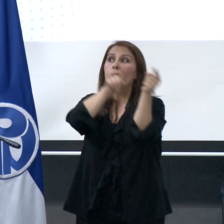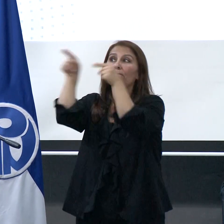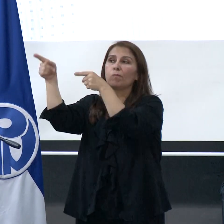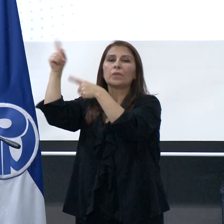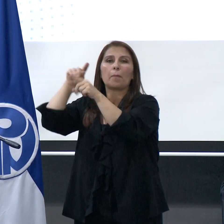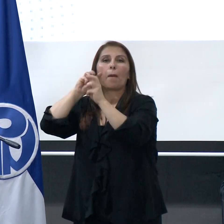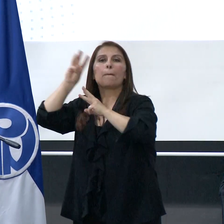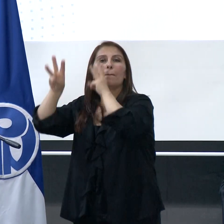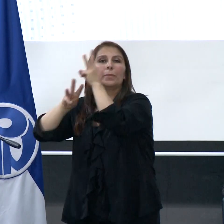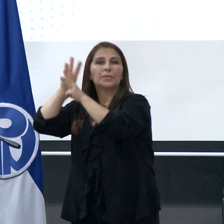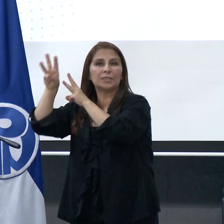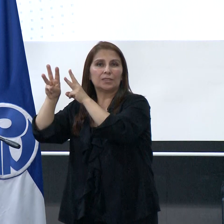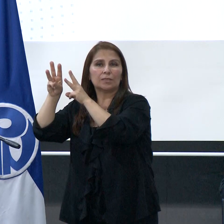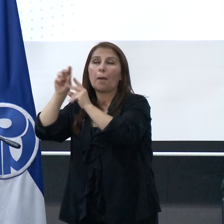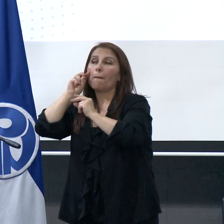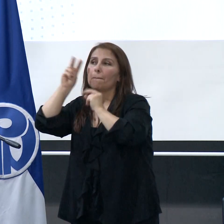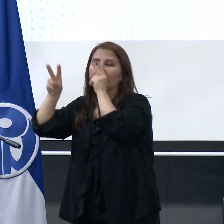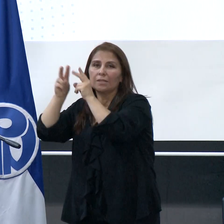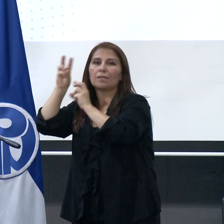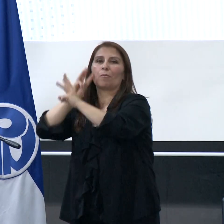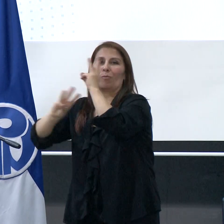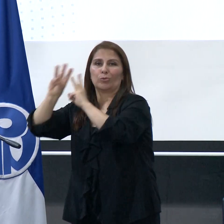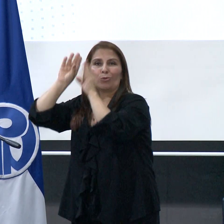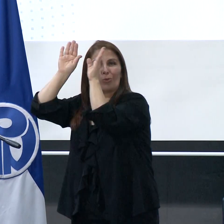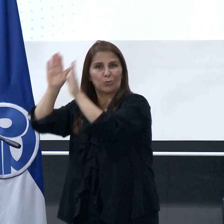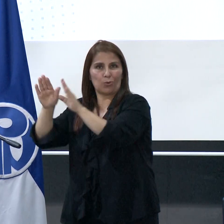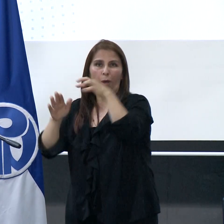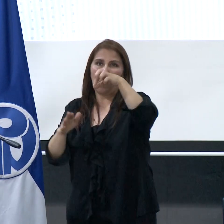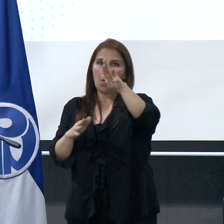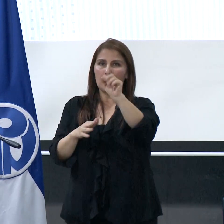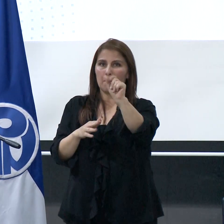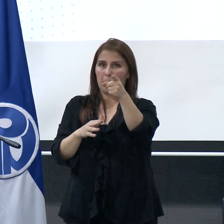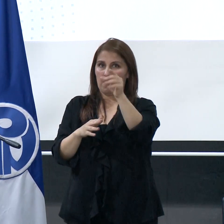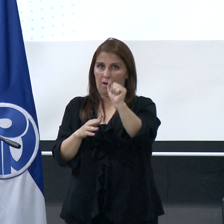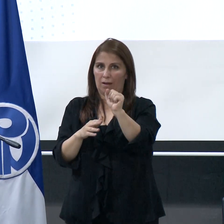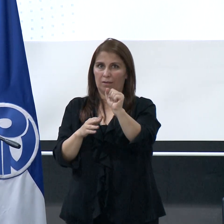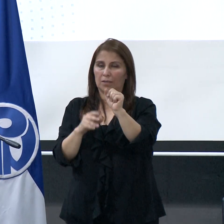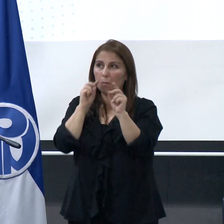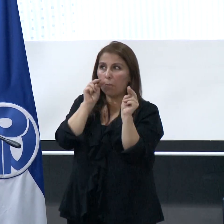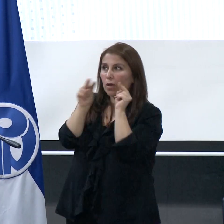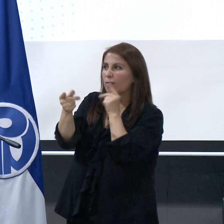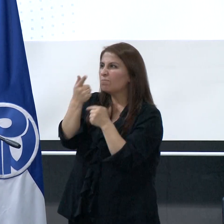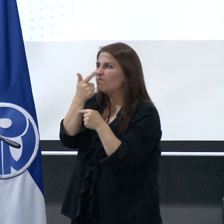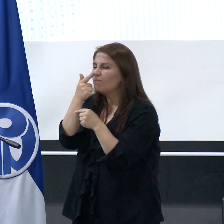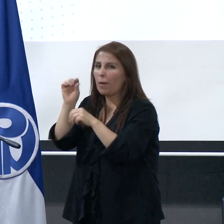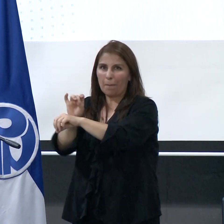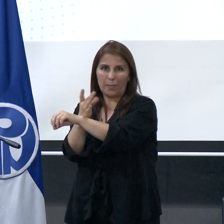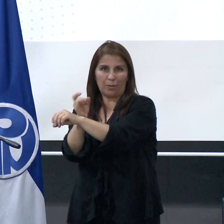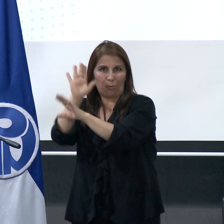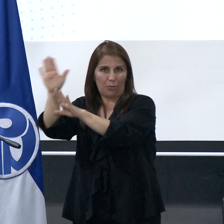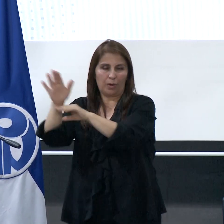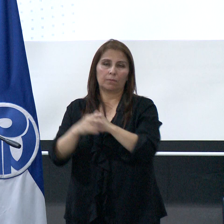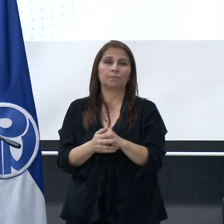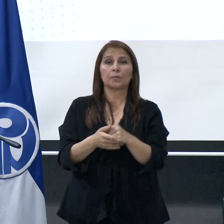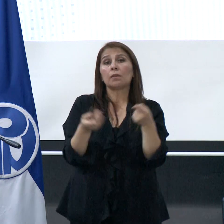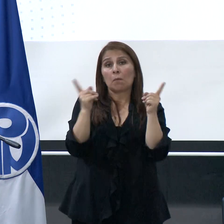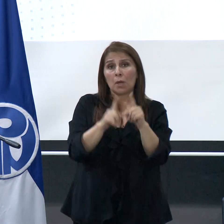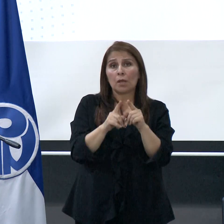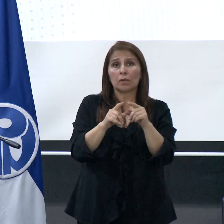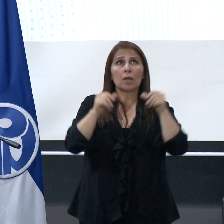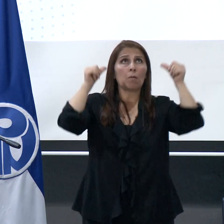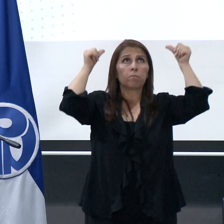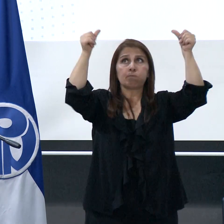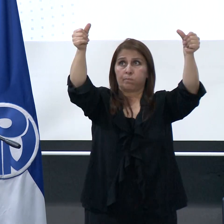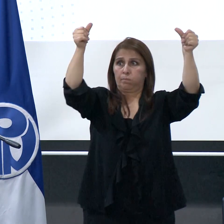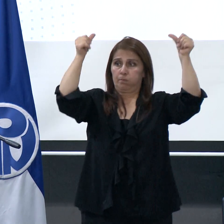museo de convenio en praga desde acá y también para que se impriman digamos pendones que